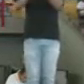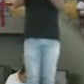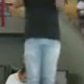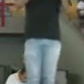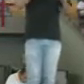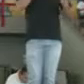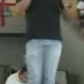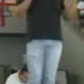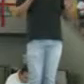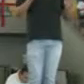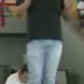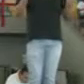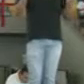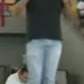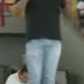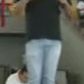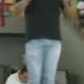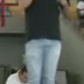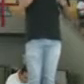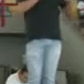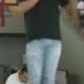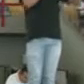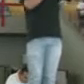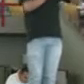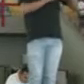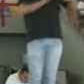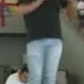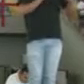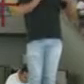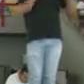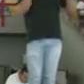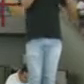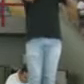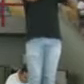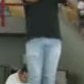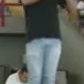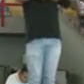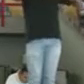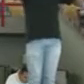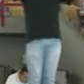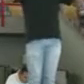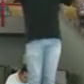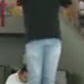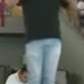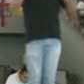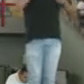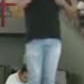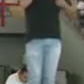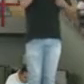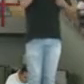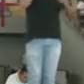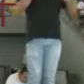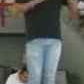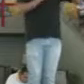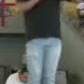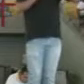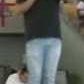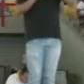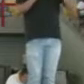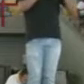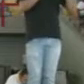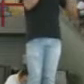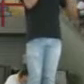claro, você não se limite a eles. Os textos, eles são motivadores, eles não são limitadores. Eles